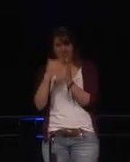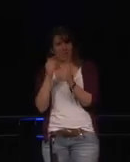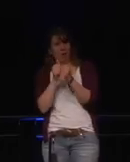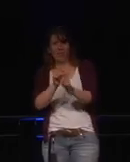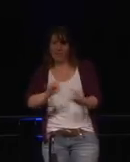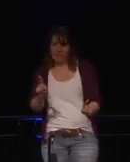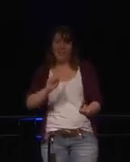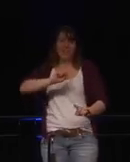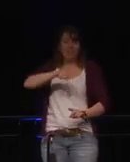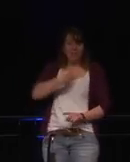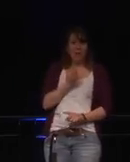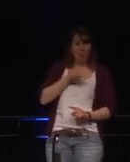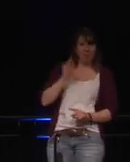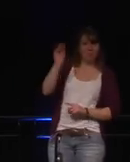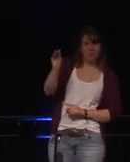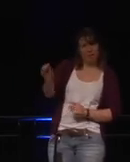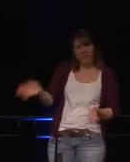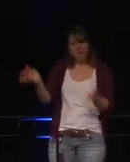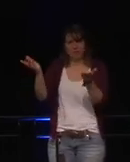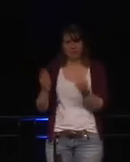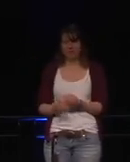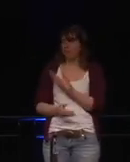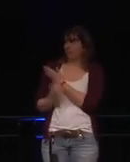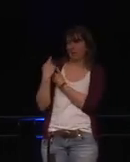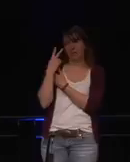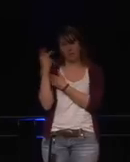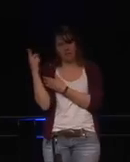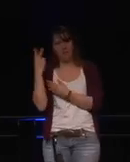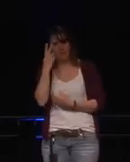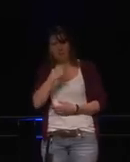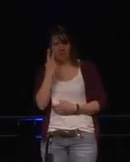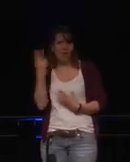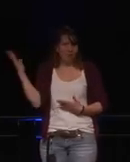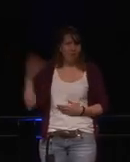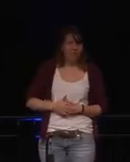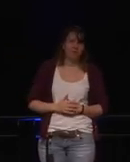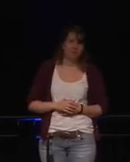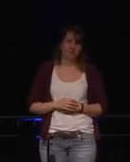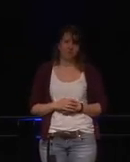los que los productores no van a,